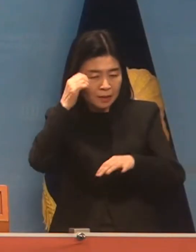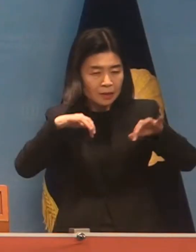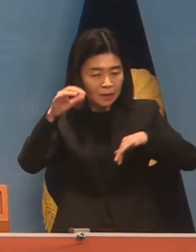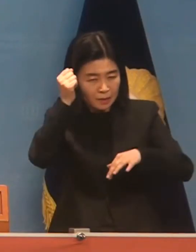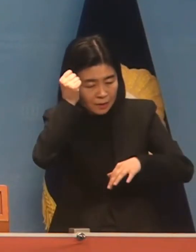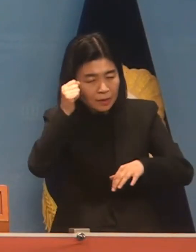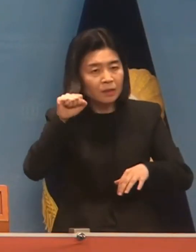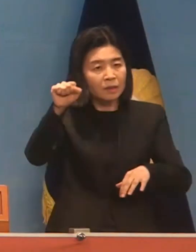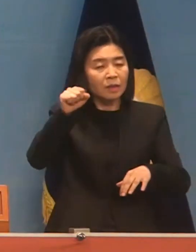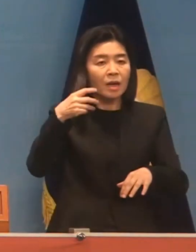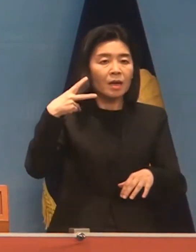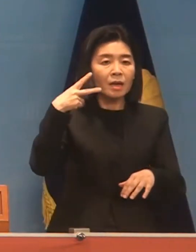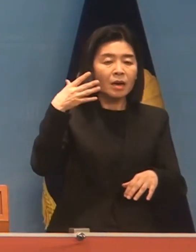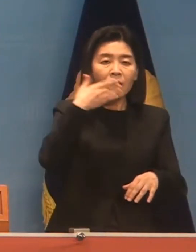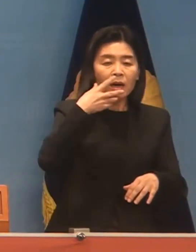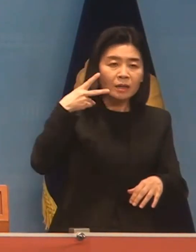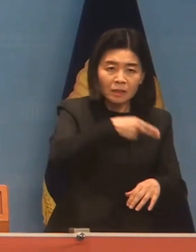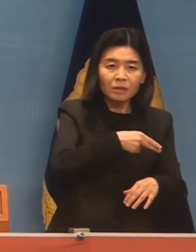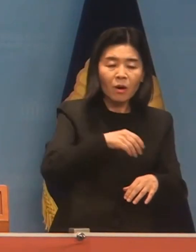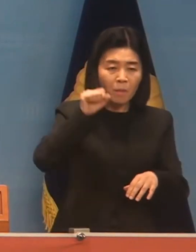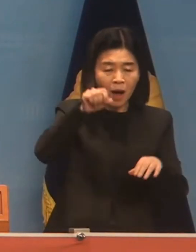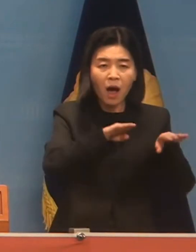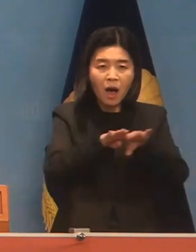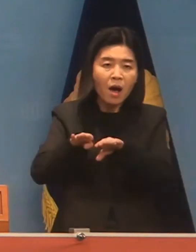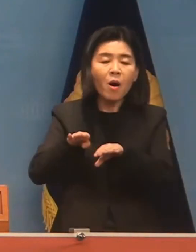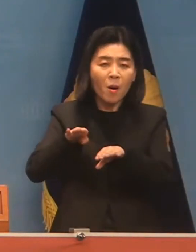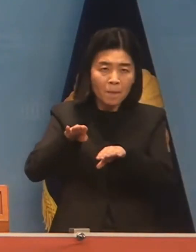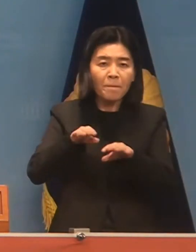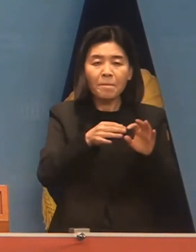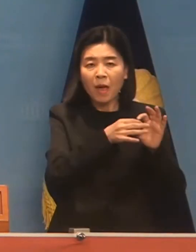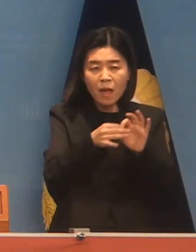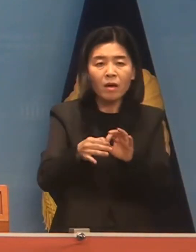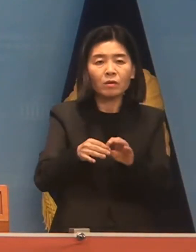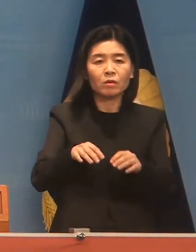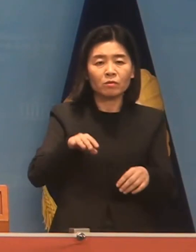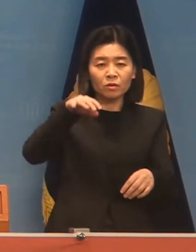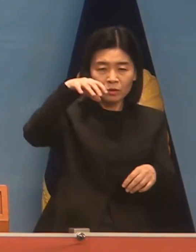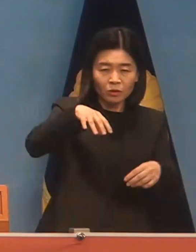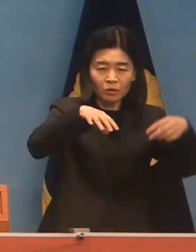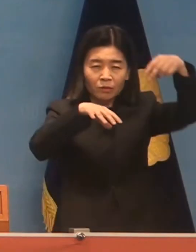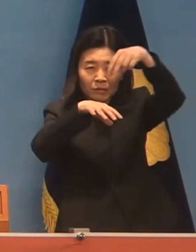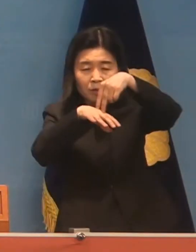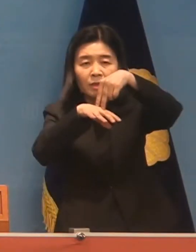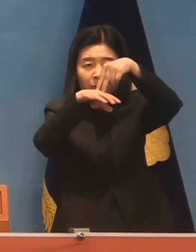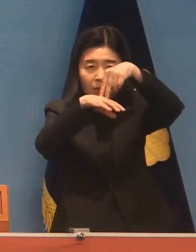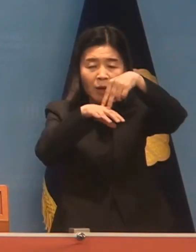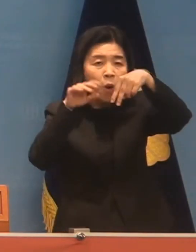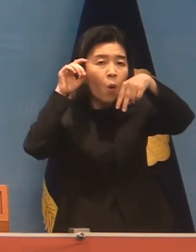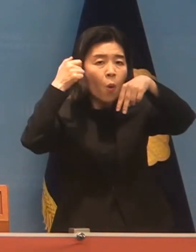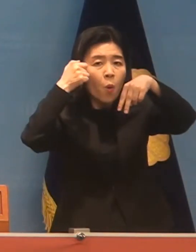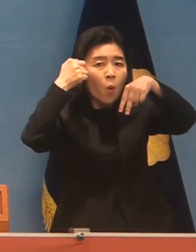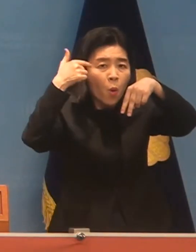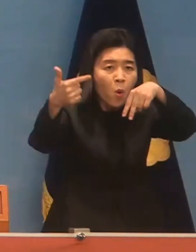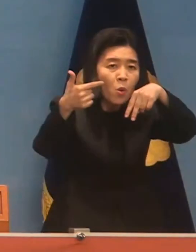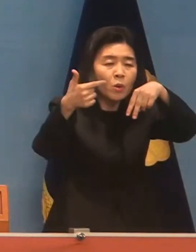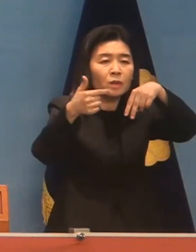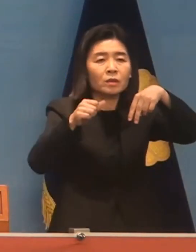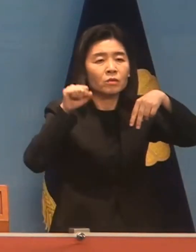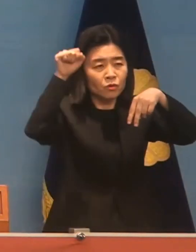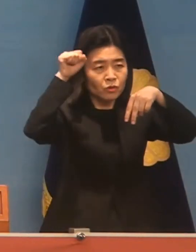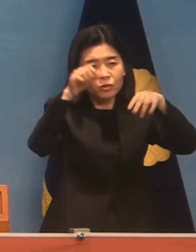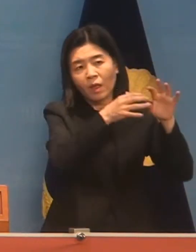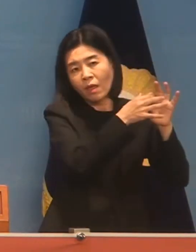파업은 178회, 두 발 딛고 사는 땅이 아닌 30m 상공의 하늘로 올라간 지 56일을 넘기고